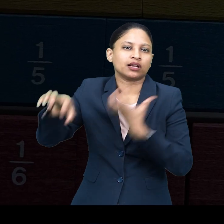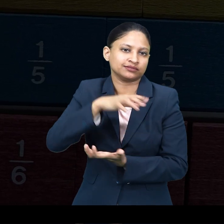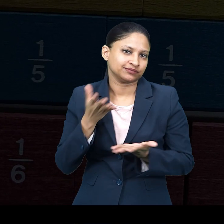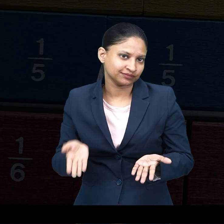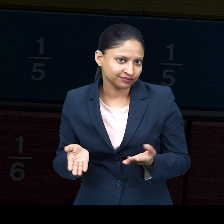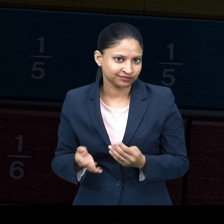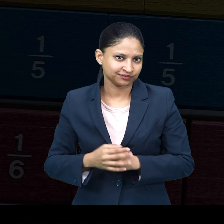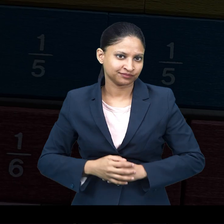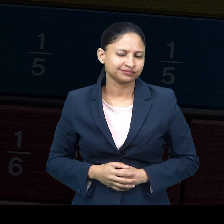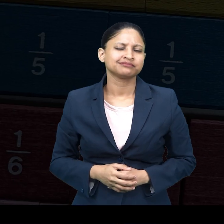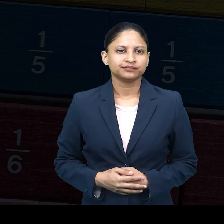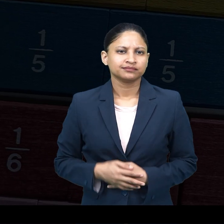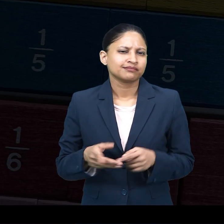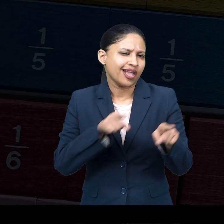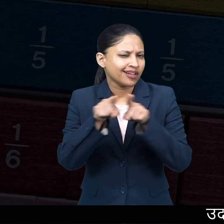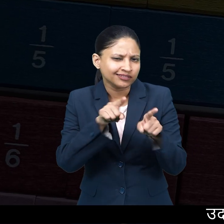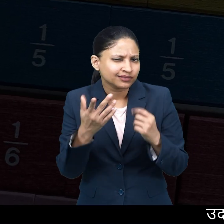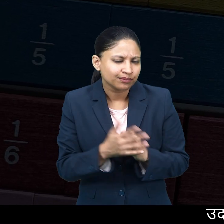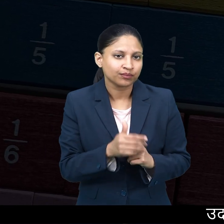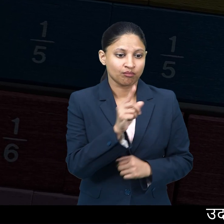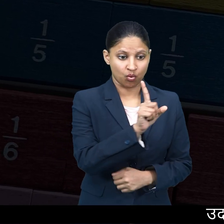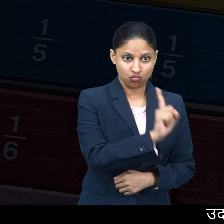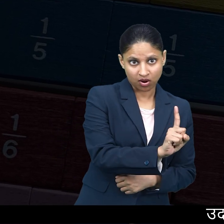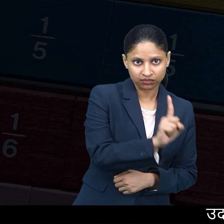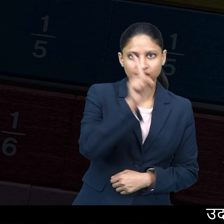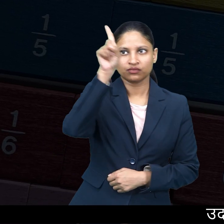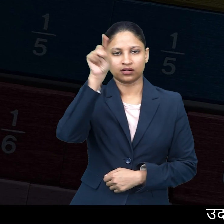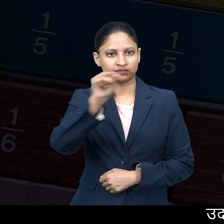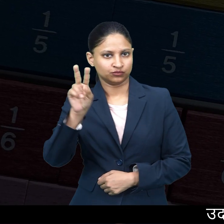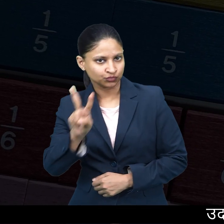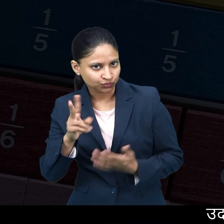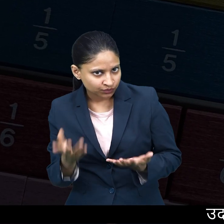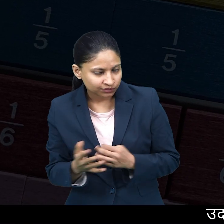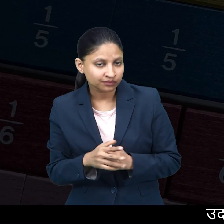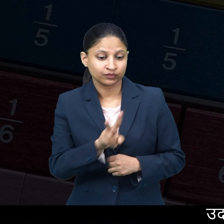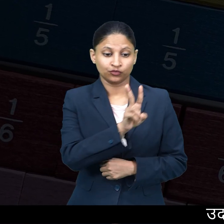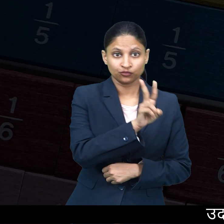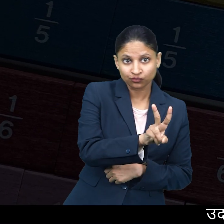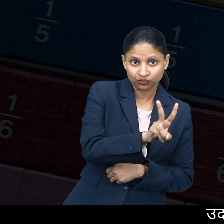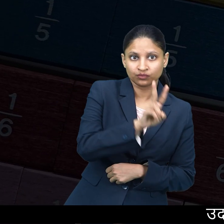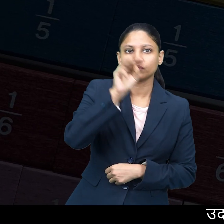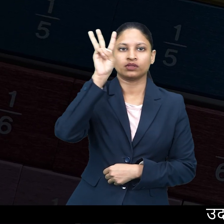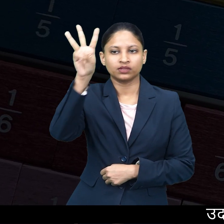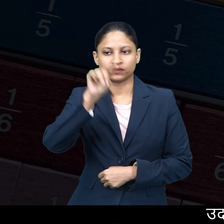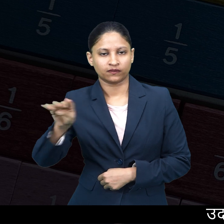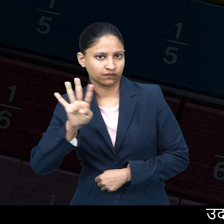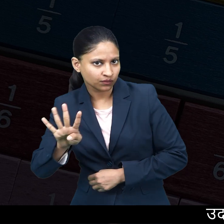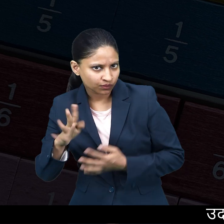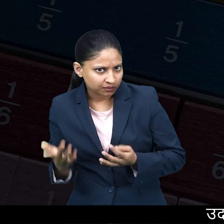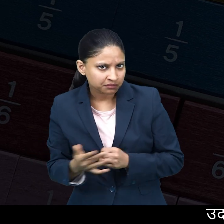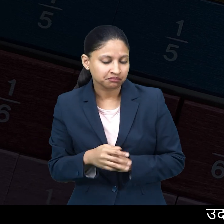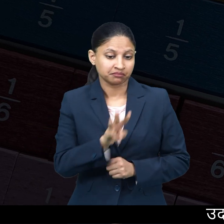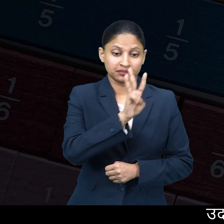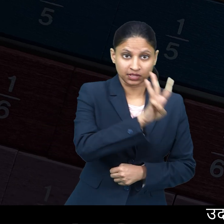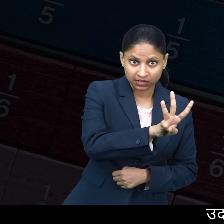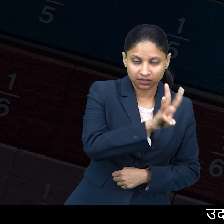उदाहरण 1/2, 2 3 छेद 4 3